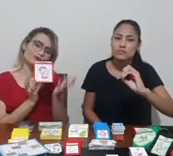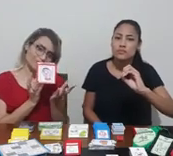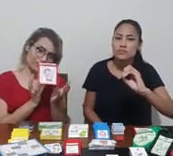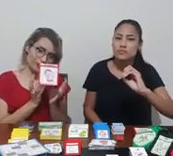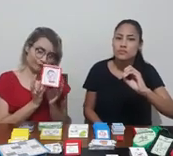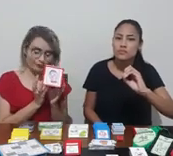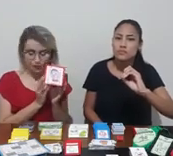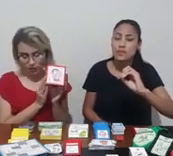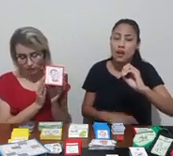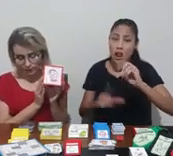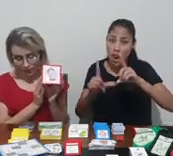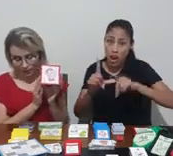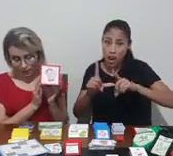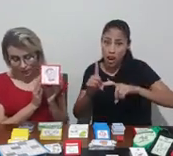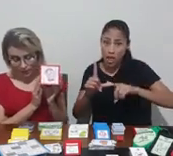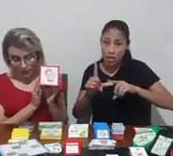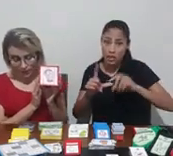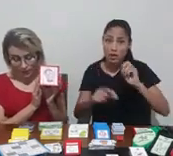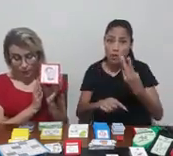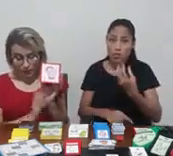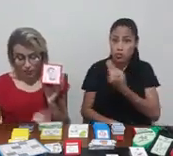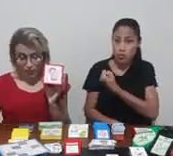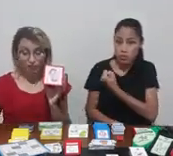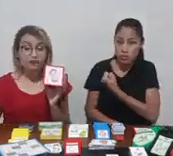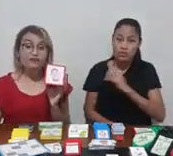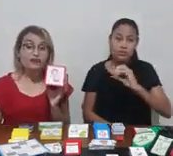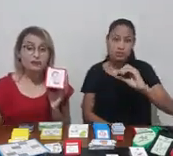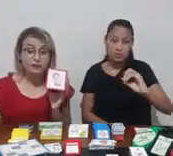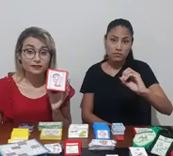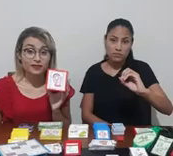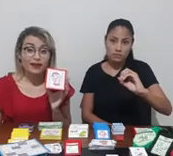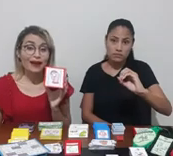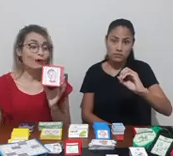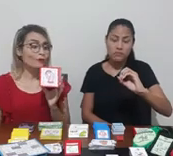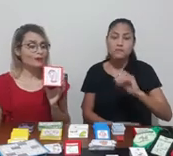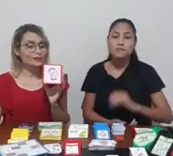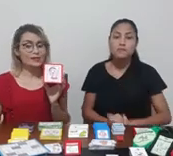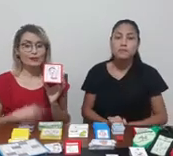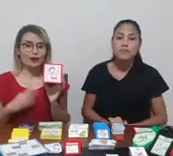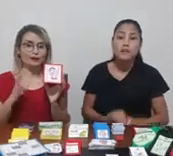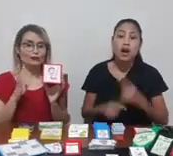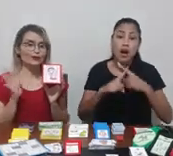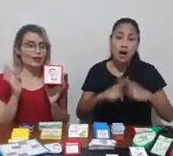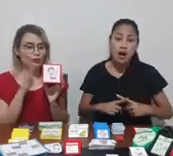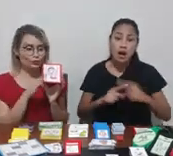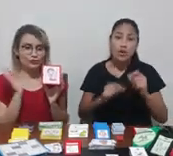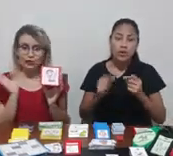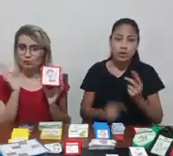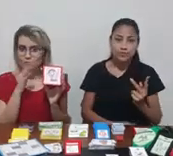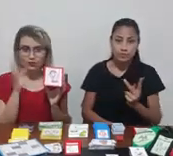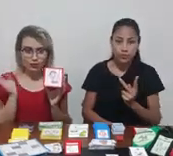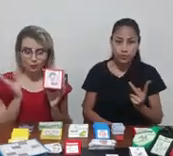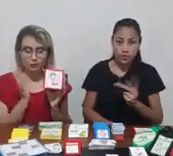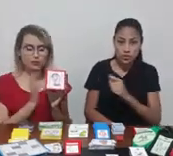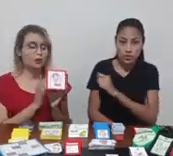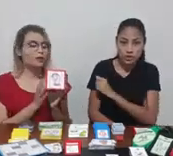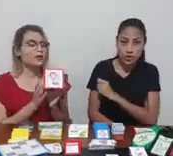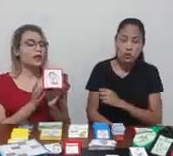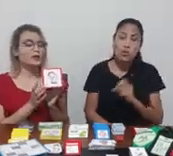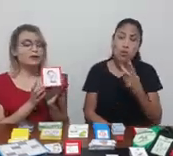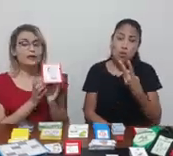ou zero, certo? E aí, o que a gente vai fazer? A competição é 2 alunos, né? 2